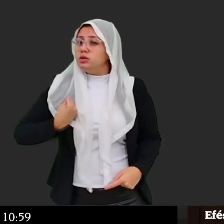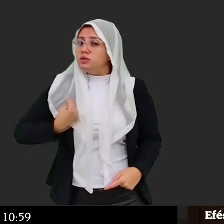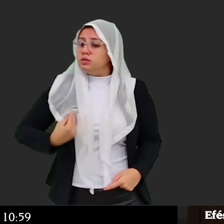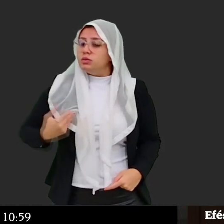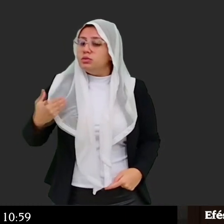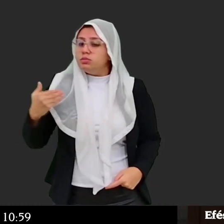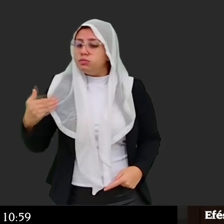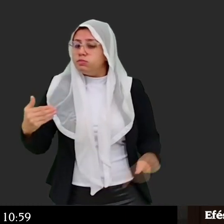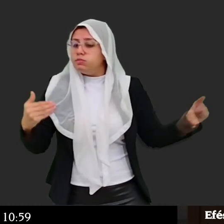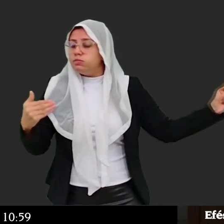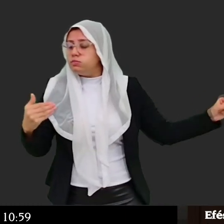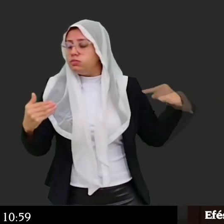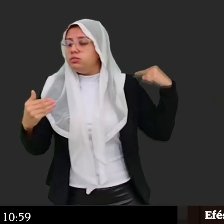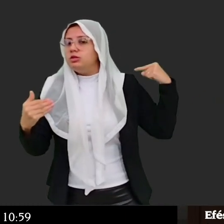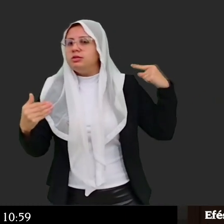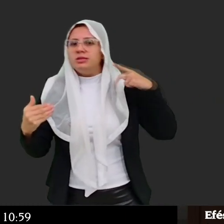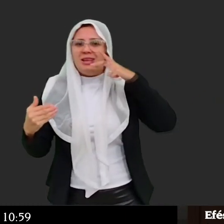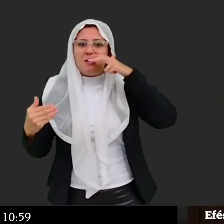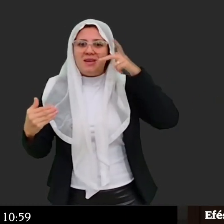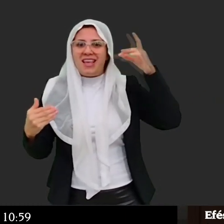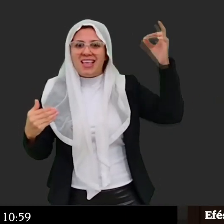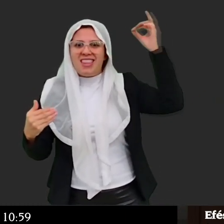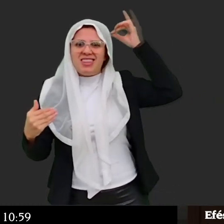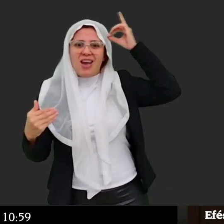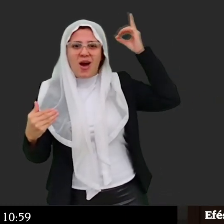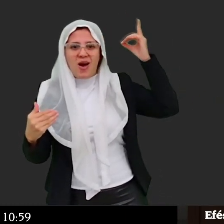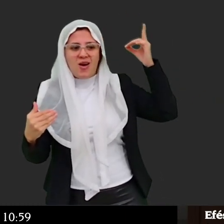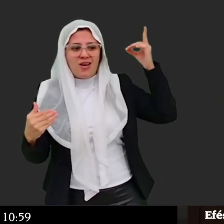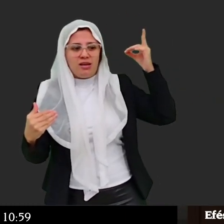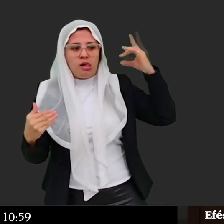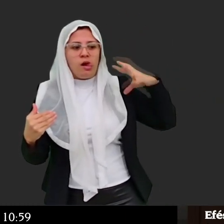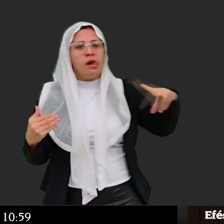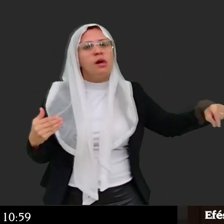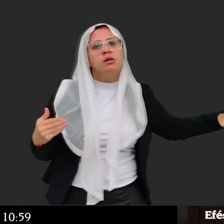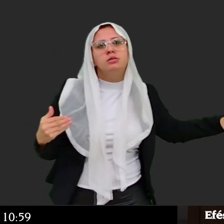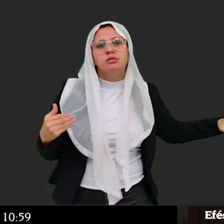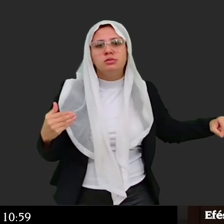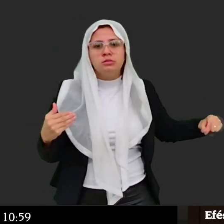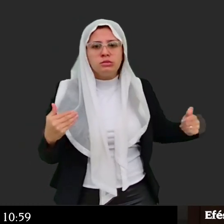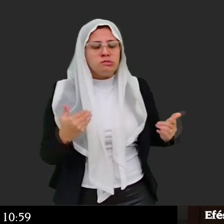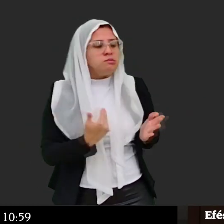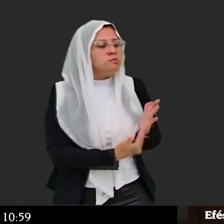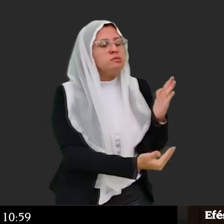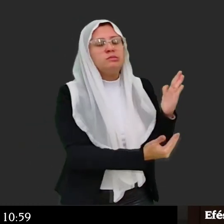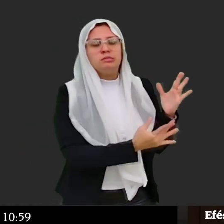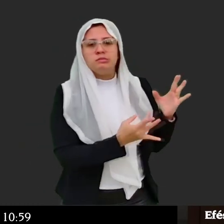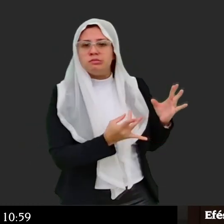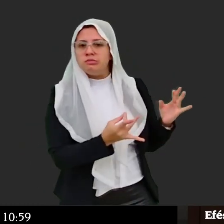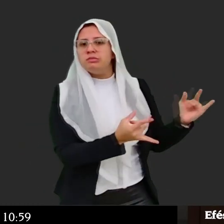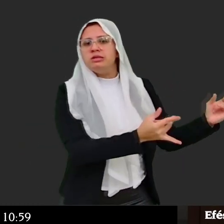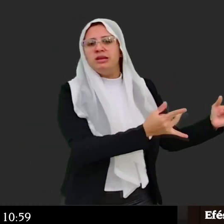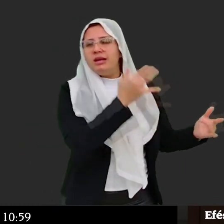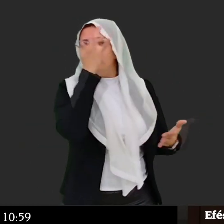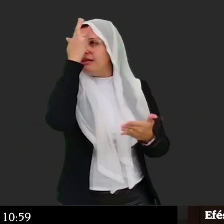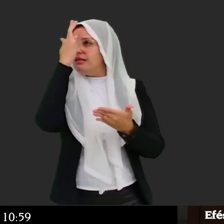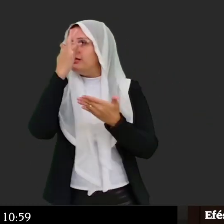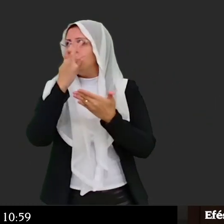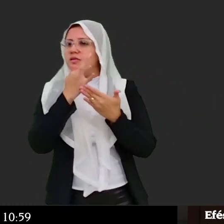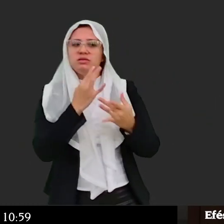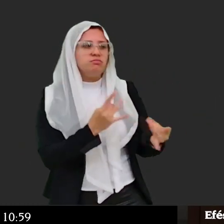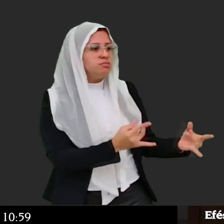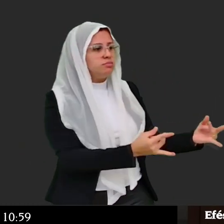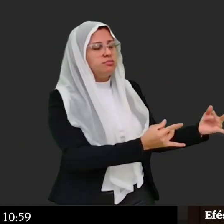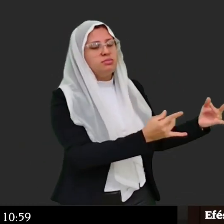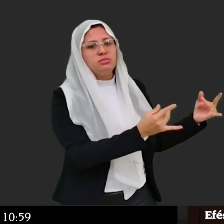então roubar as nossas virtudes, rouba a nossa simplicidade, rouba a nossa fé,